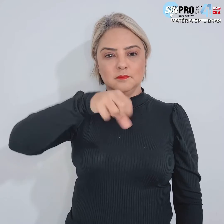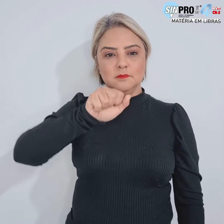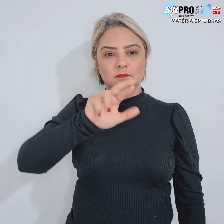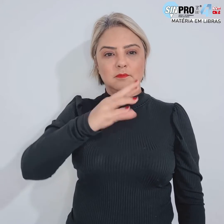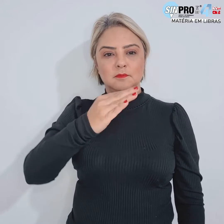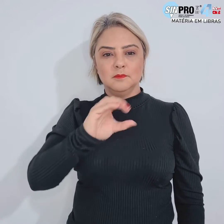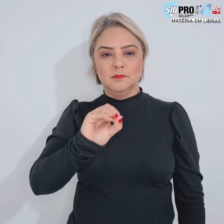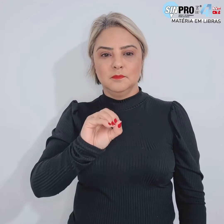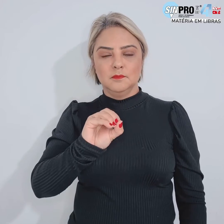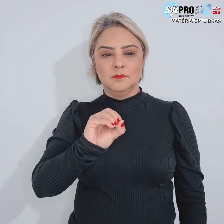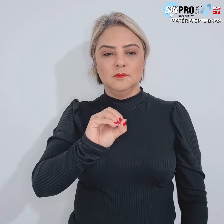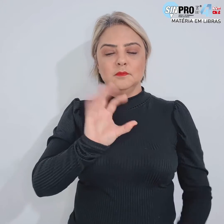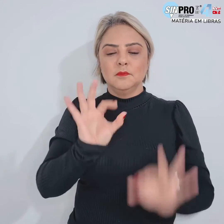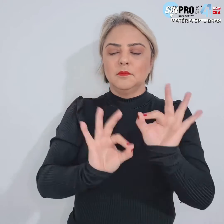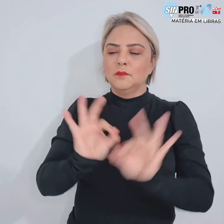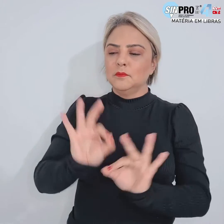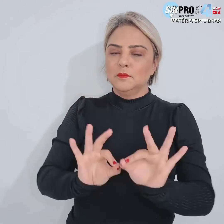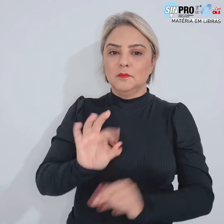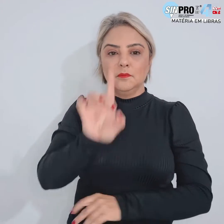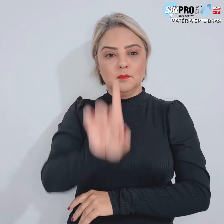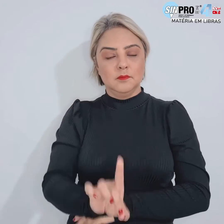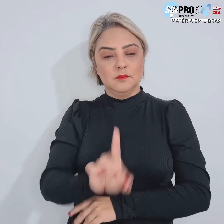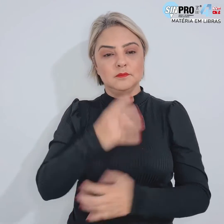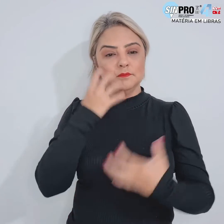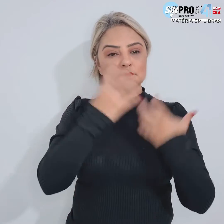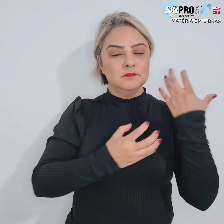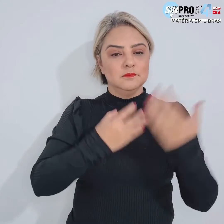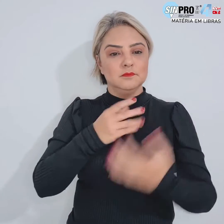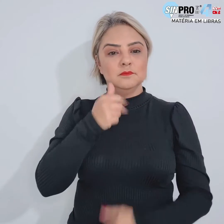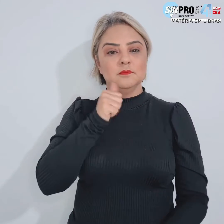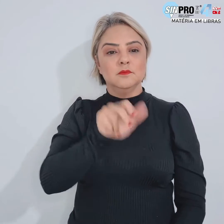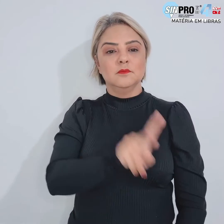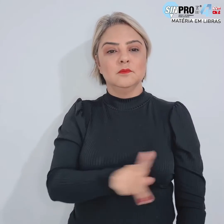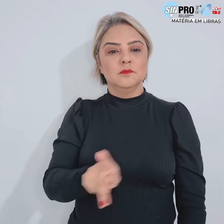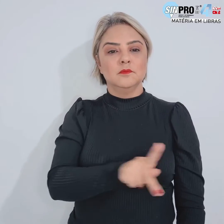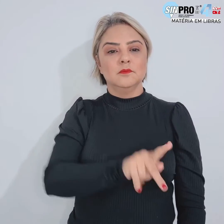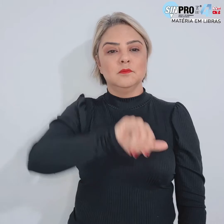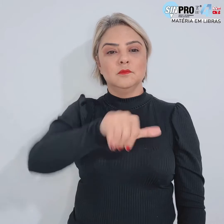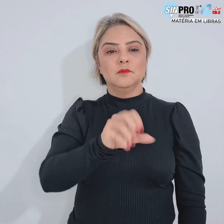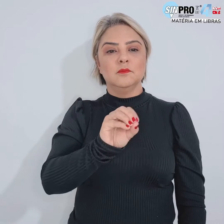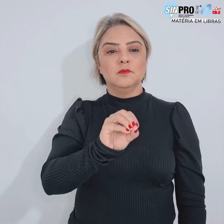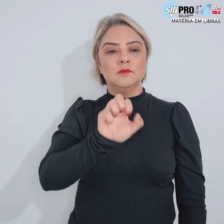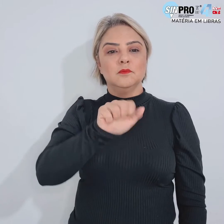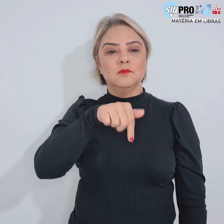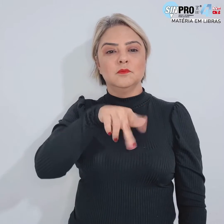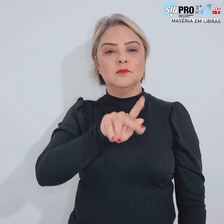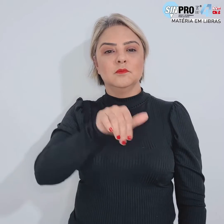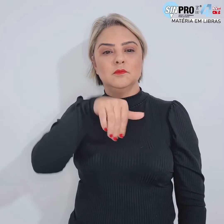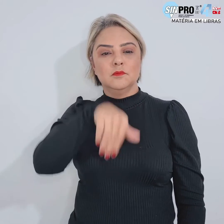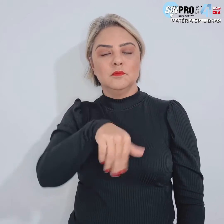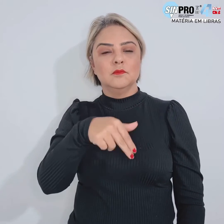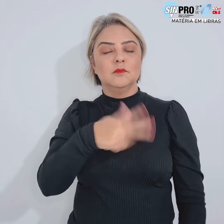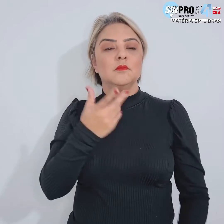e arranjo e direção musical do professor Joaquim França, que fala da